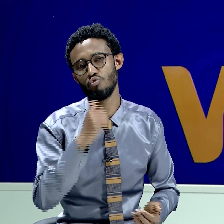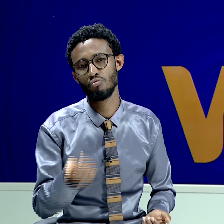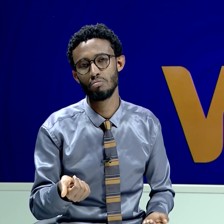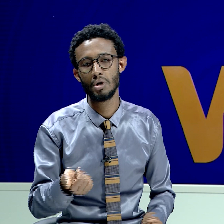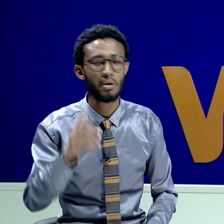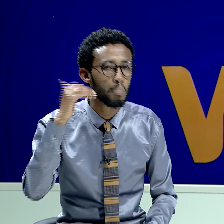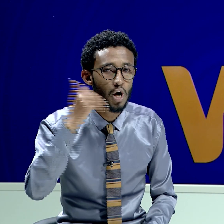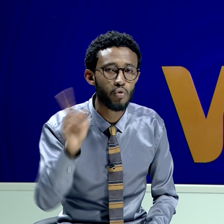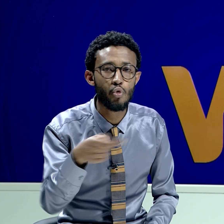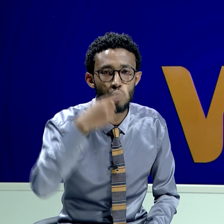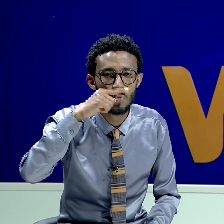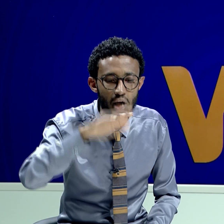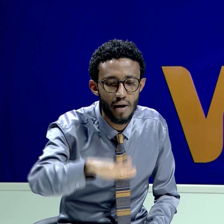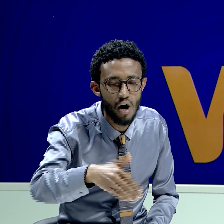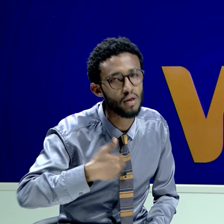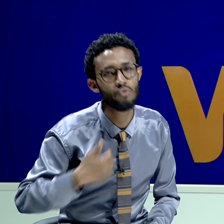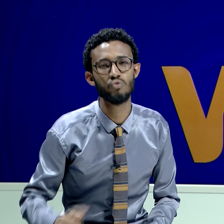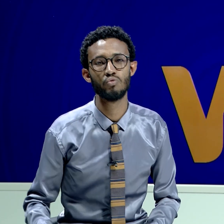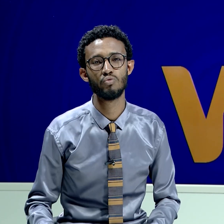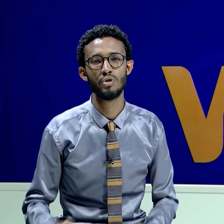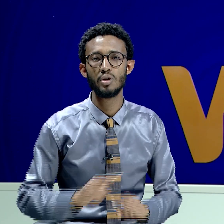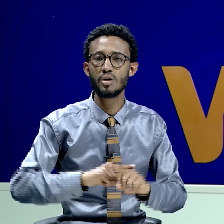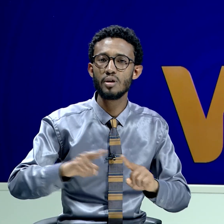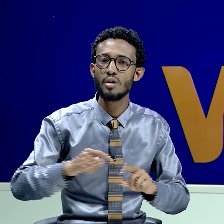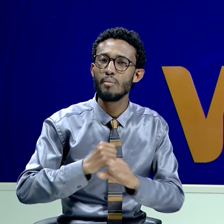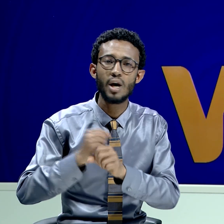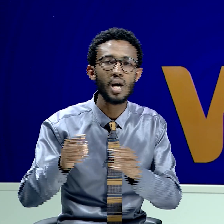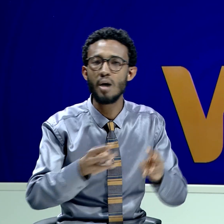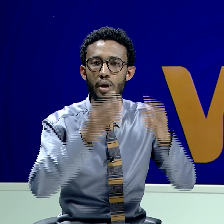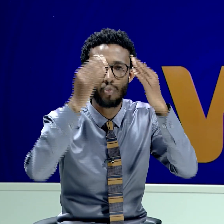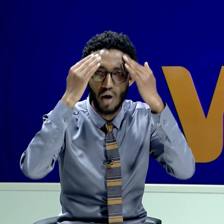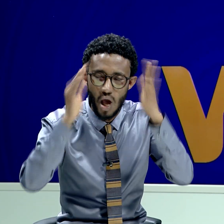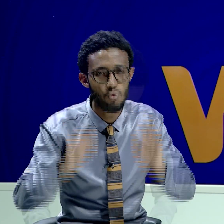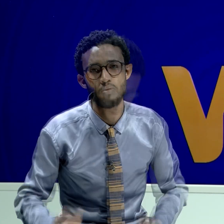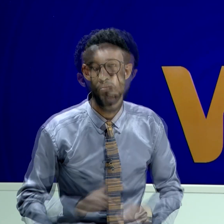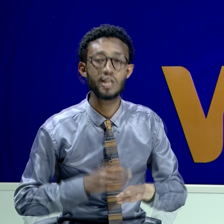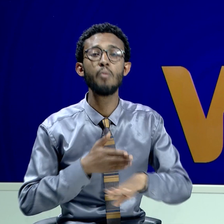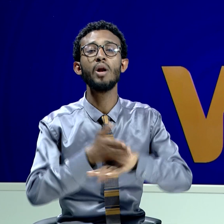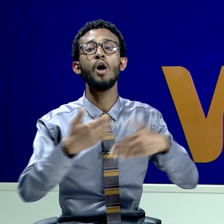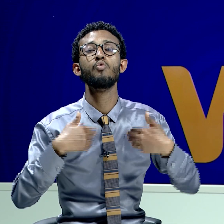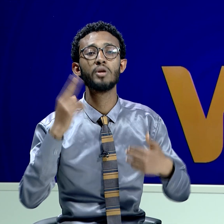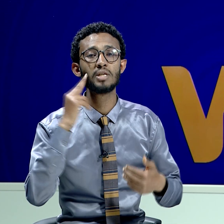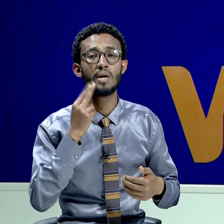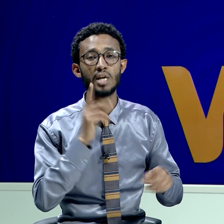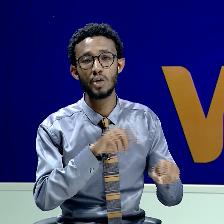دردون بكا فلون حسانا تاولو غن مكالا كامن غدون آيوكم تكزيو بولي عالو تمسما سنان